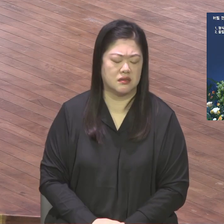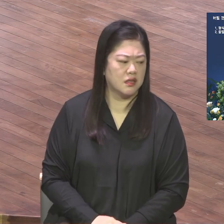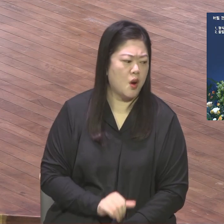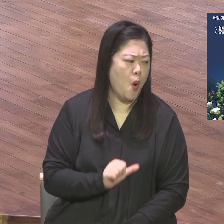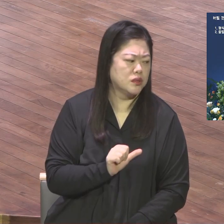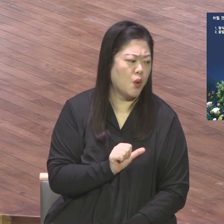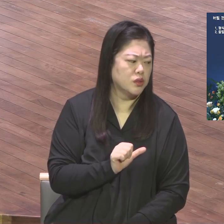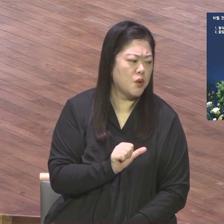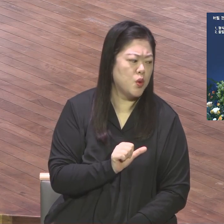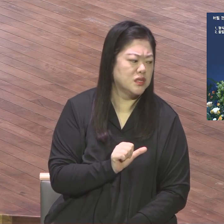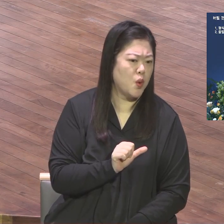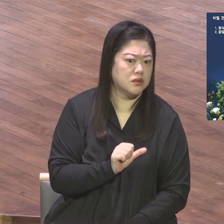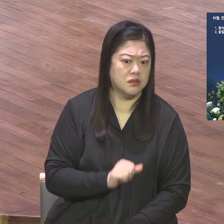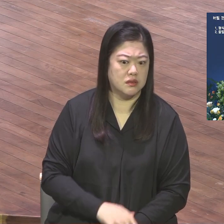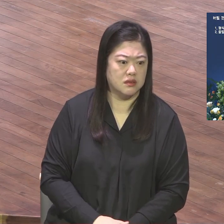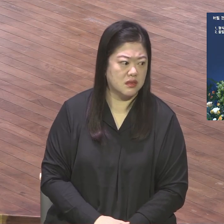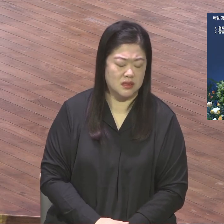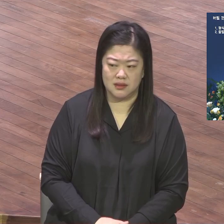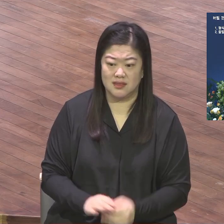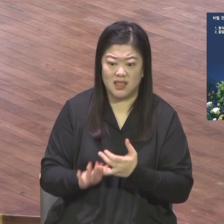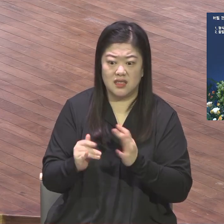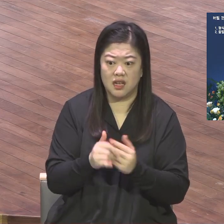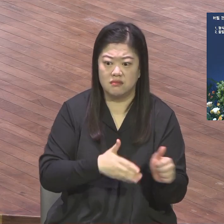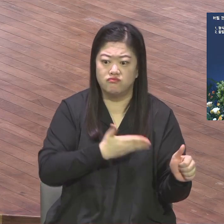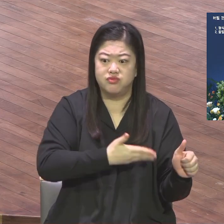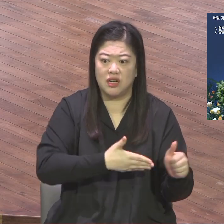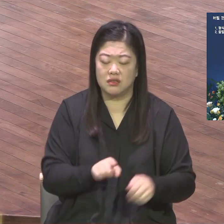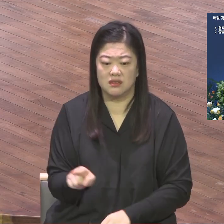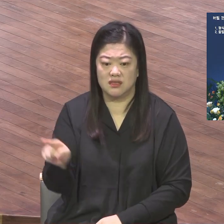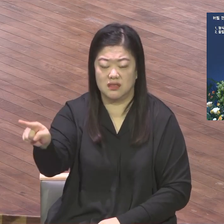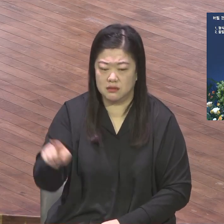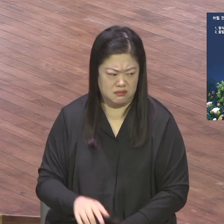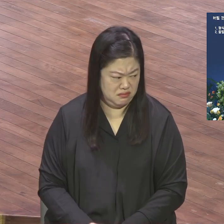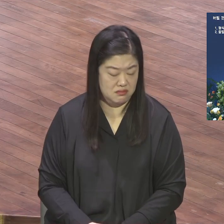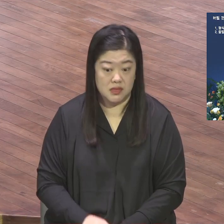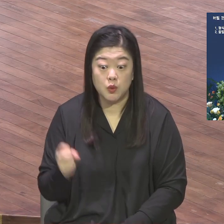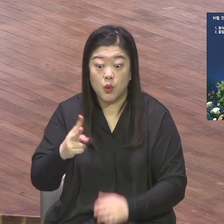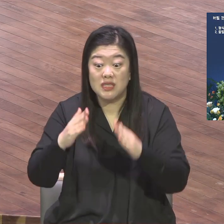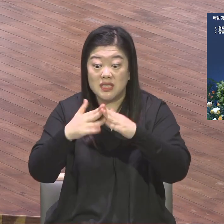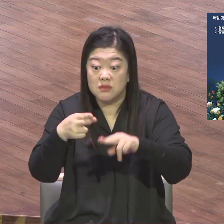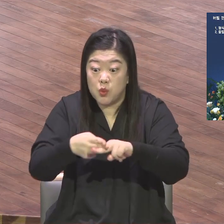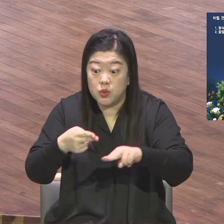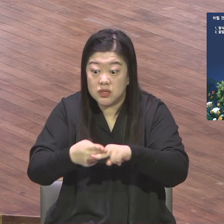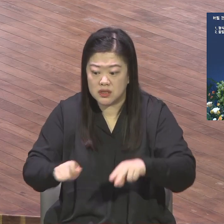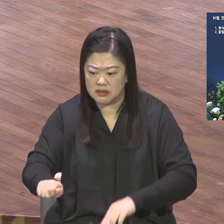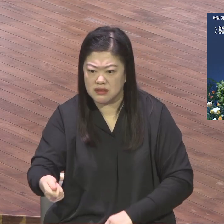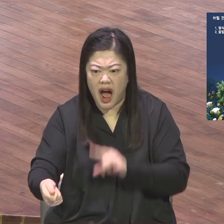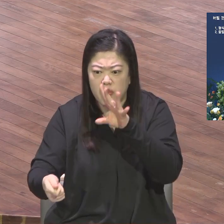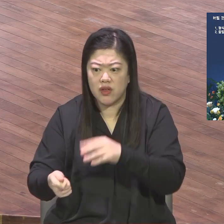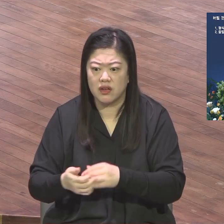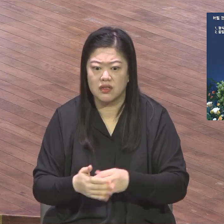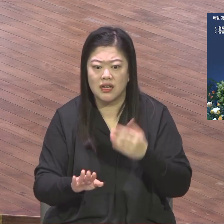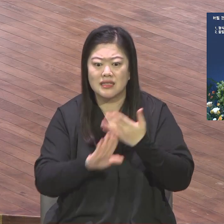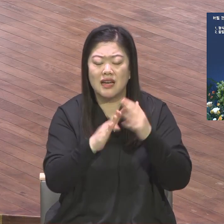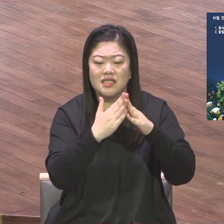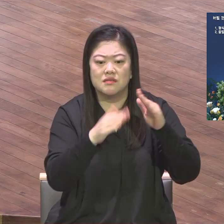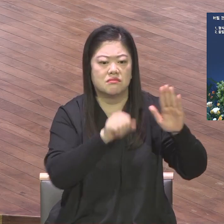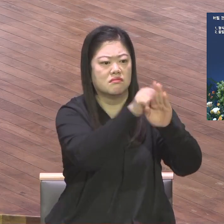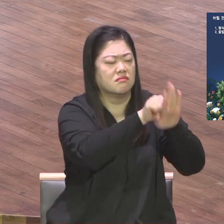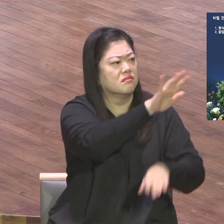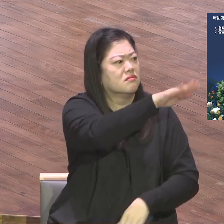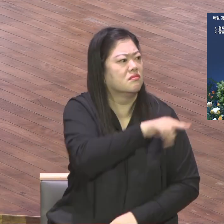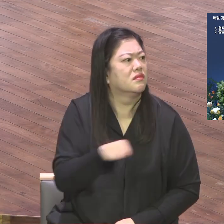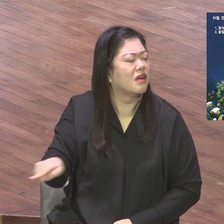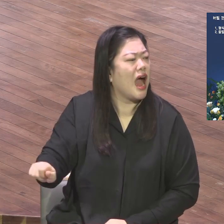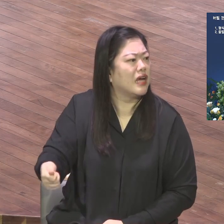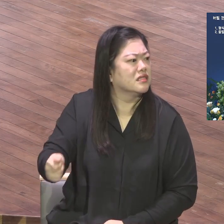안식일에 움직이면 노동이요. 뭐 차를 탄다. 우리도 어릴 때 그랬어요. 주일날 공부한다. 두드리 맞아요. 종 땡쳐야